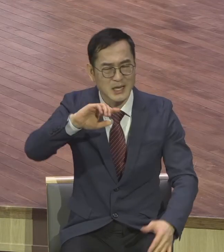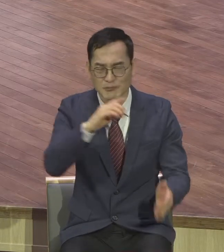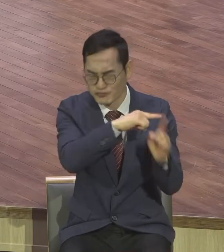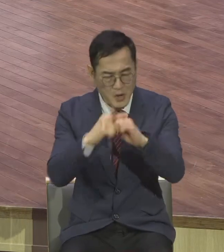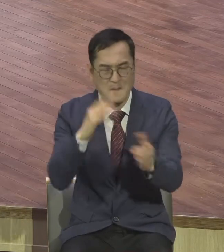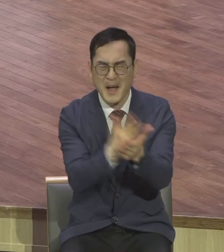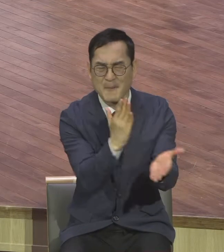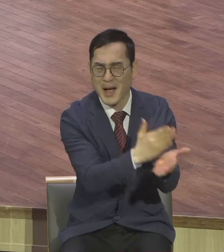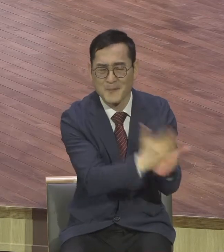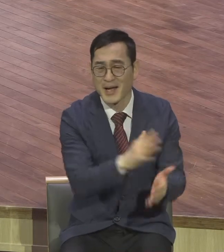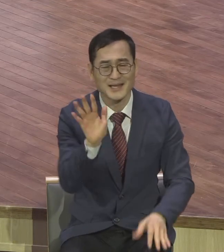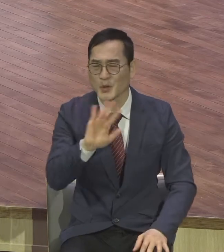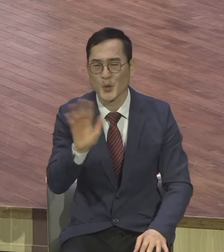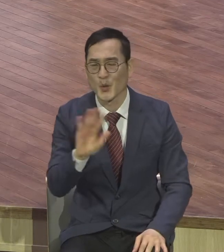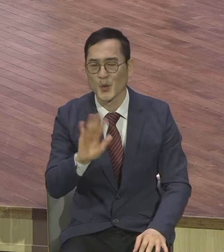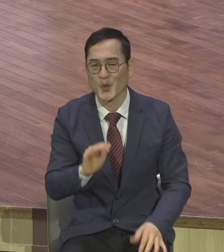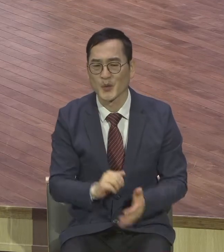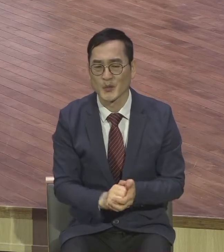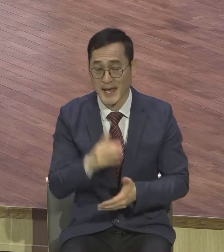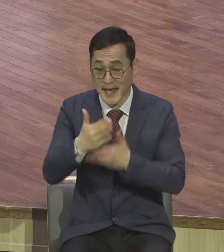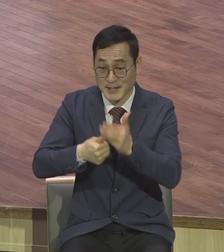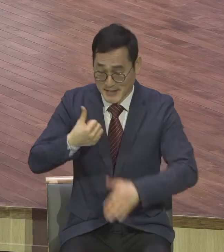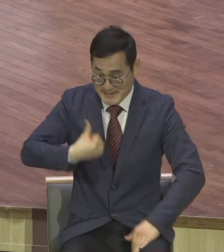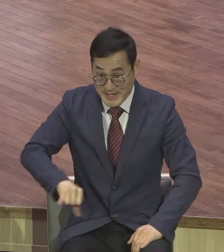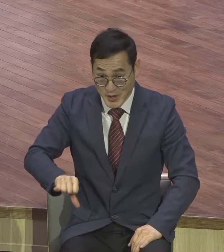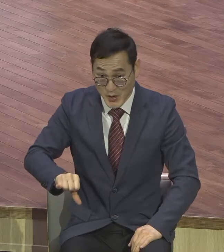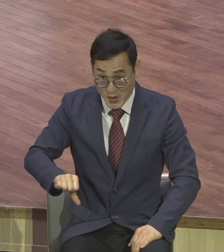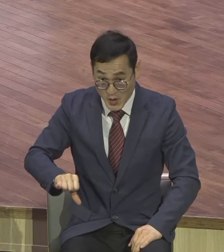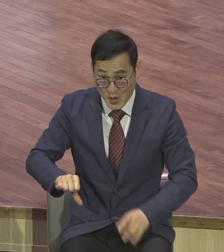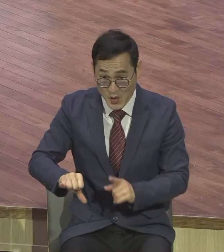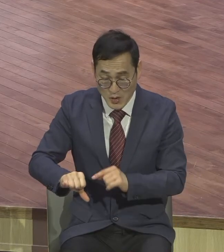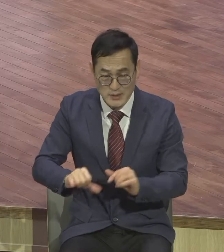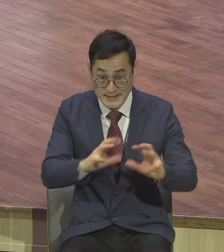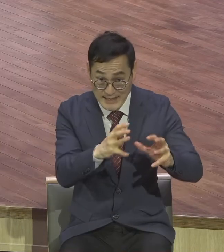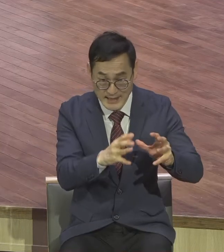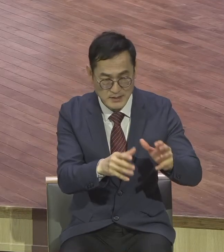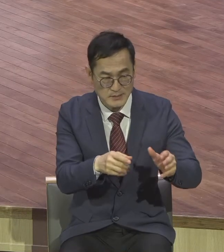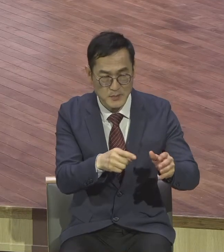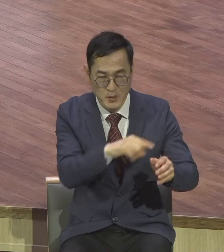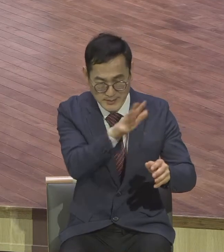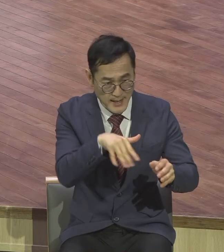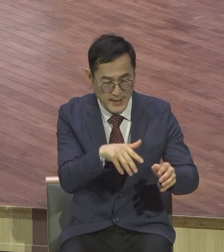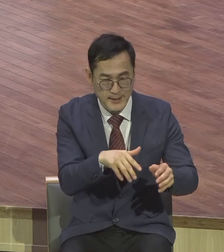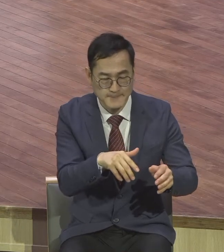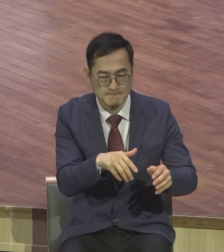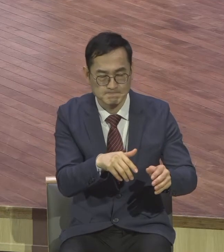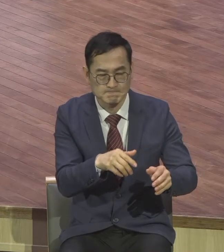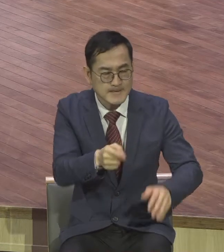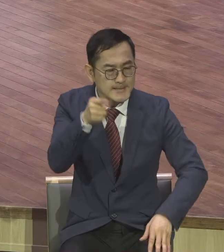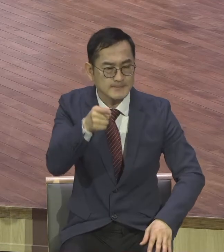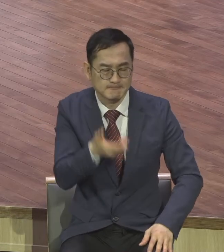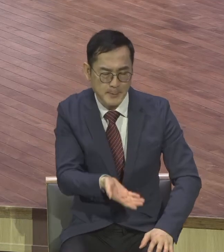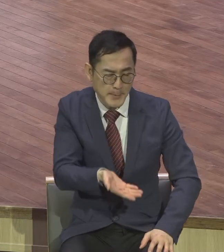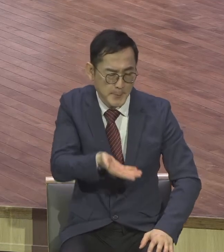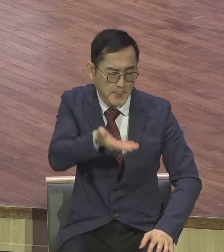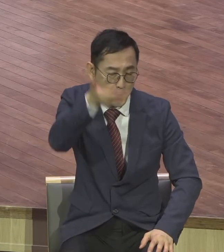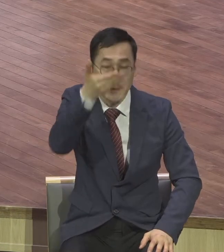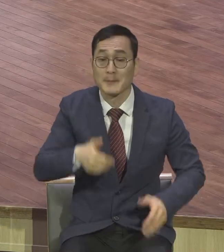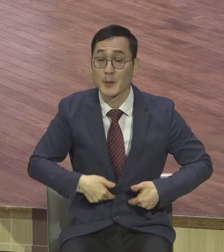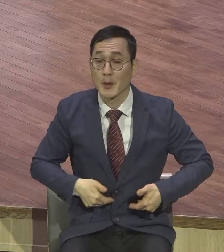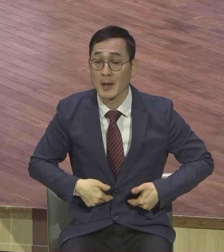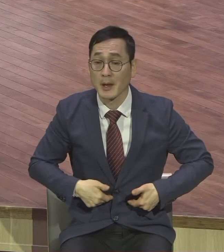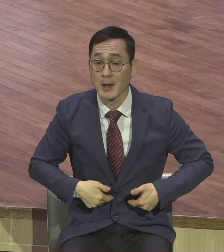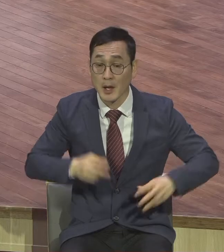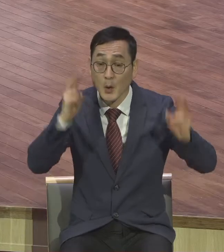하나님의 자녀는 세상 속에서 성공자리로 가야 돼요 복음을 위해서 그렇게 해야 됩니다 직장에서는